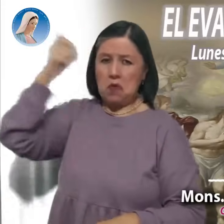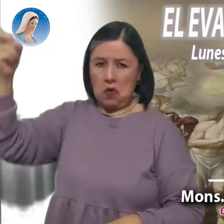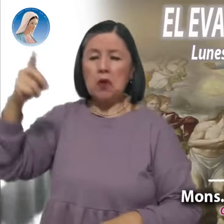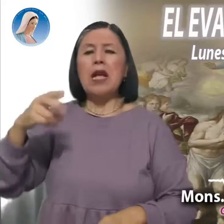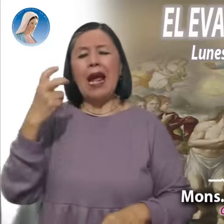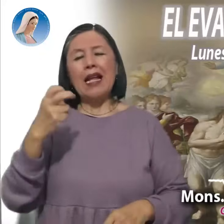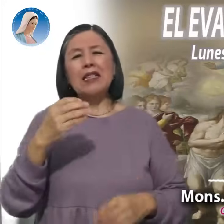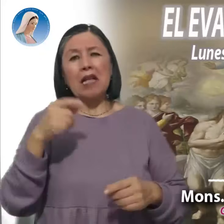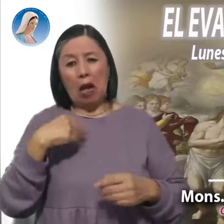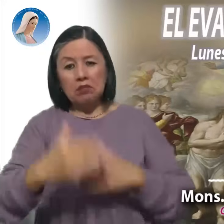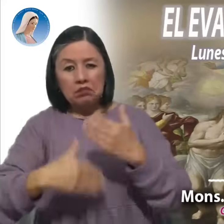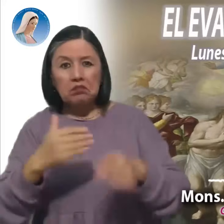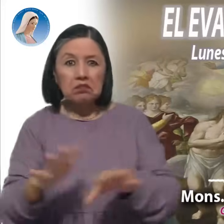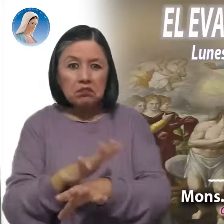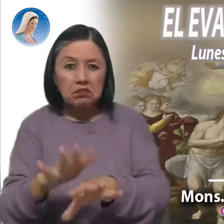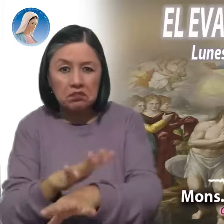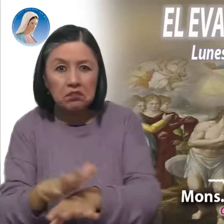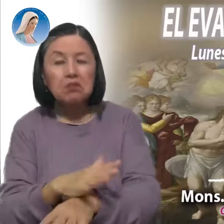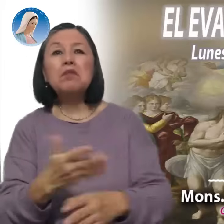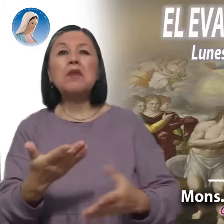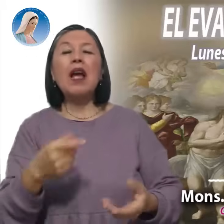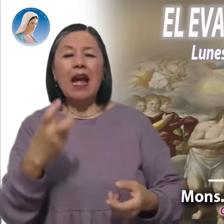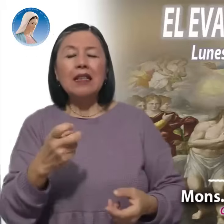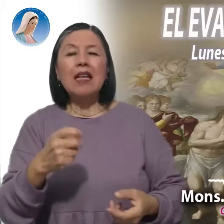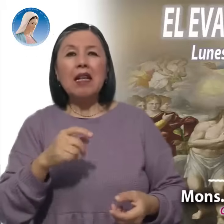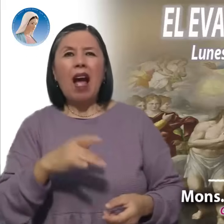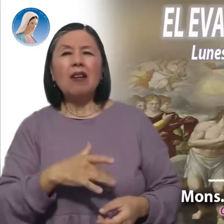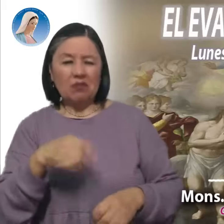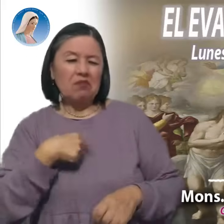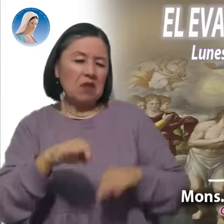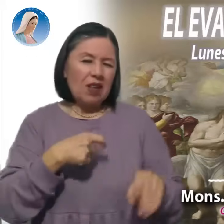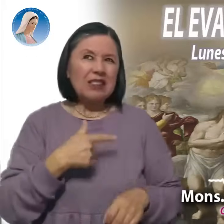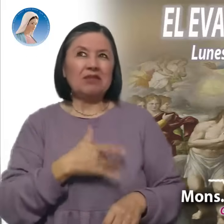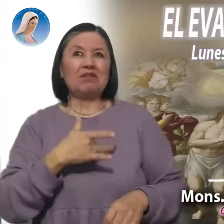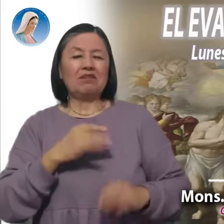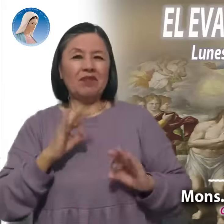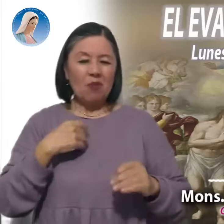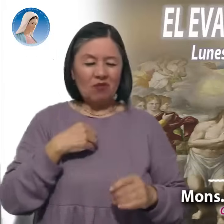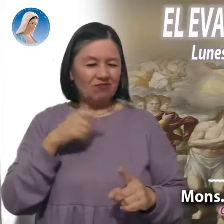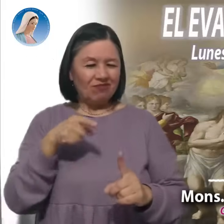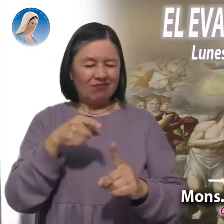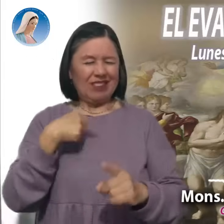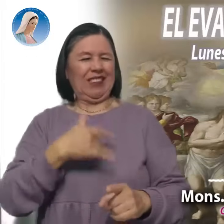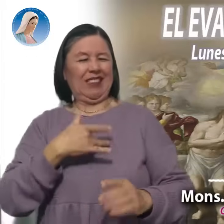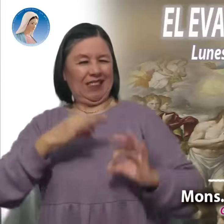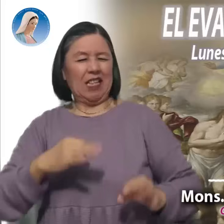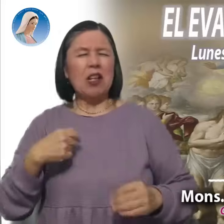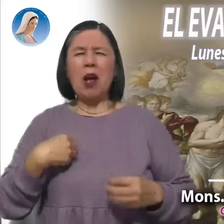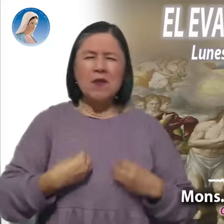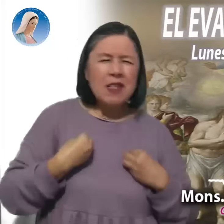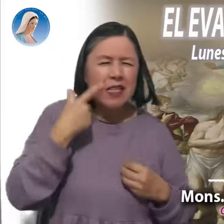transforma su tiempo, que da sentido a su trabajo y que con su vida entera